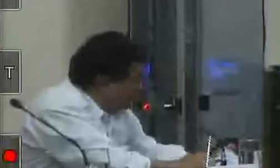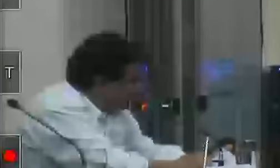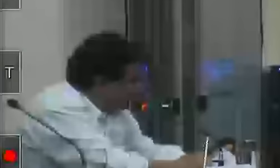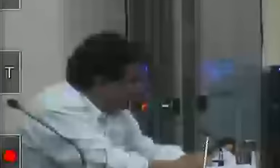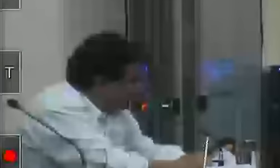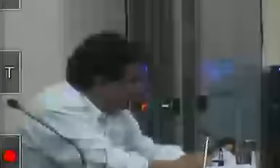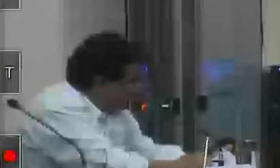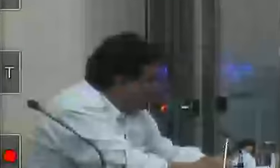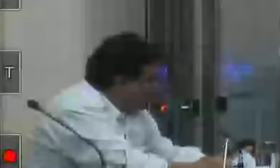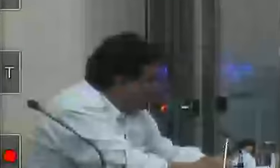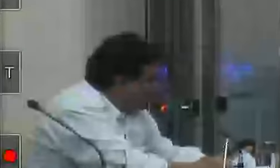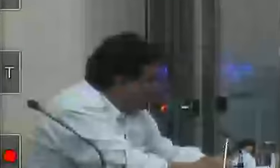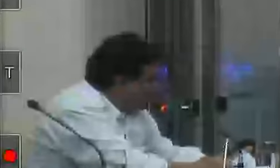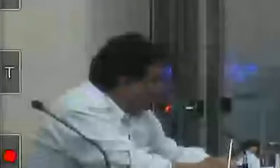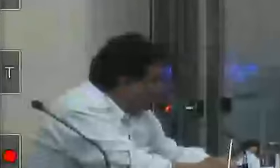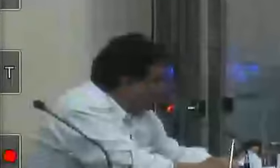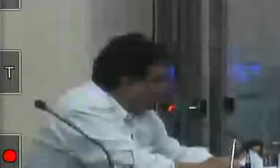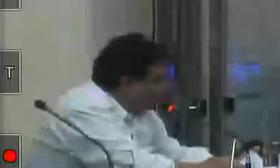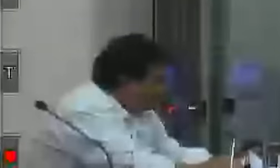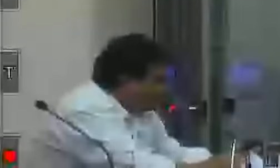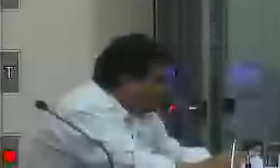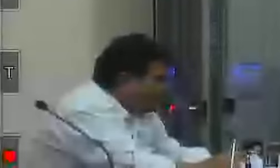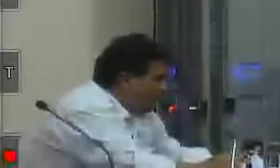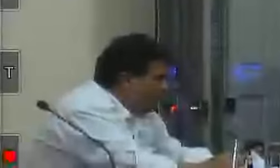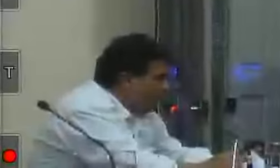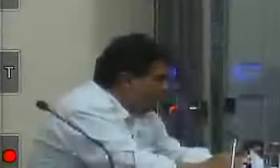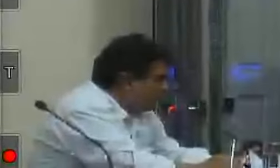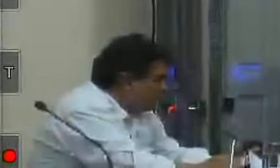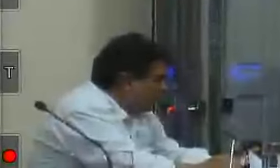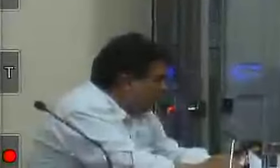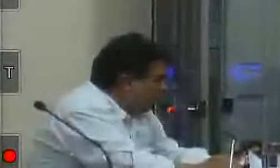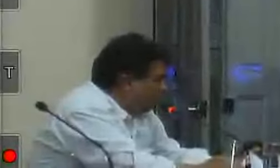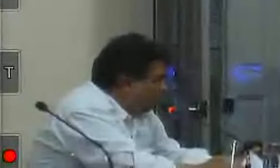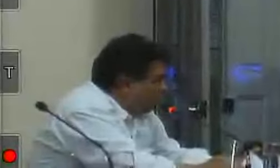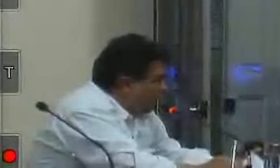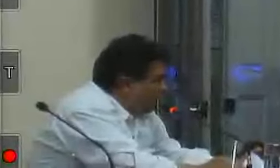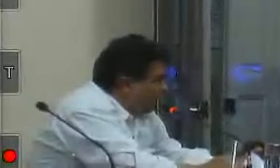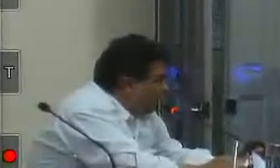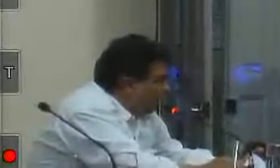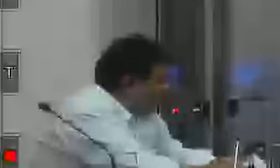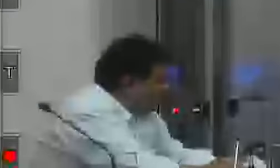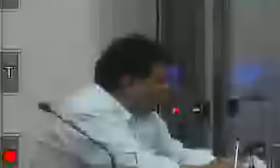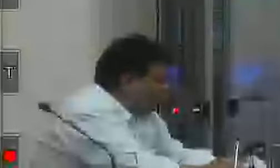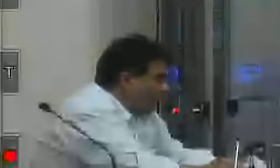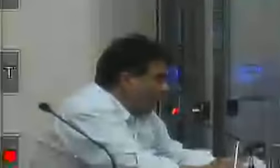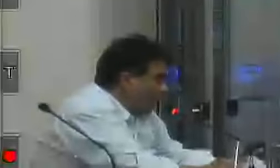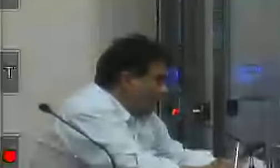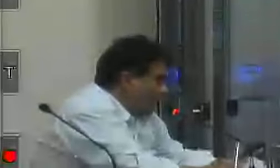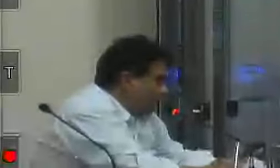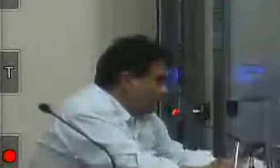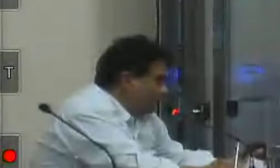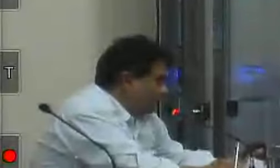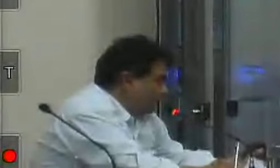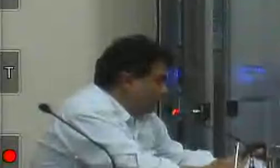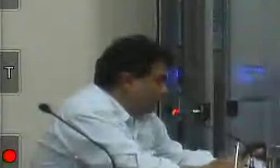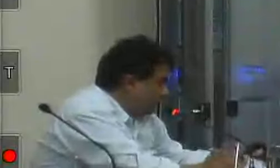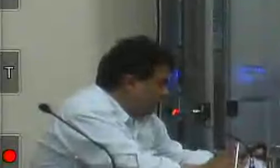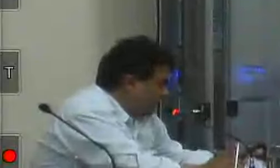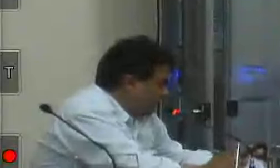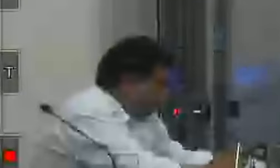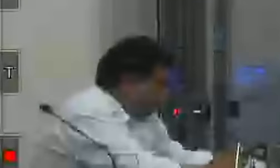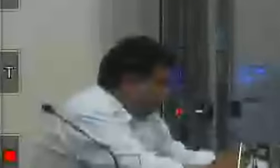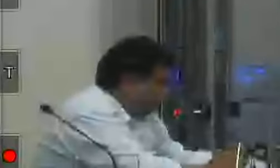resposta. Quanto ao fechamento, Léo, da Farmácia Popular do Brasil, vocês já